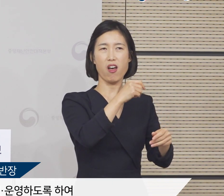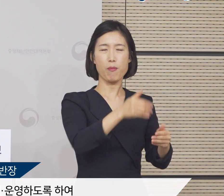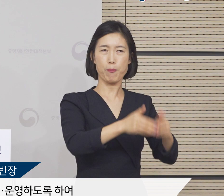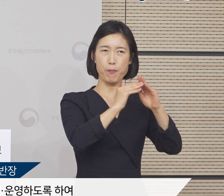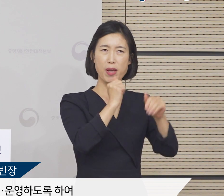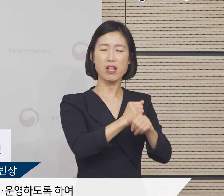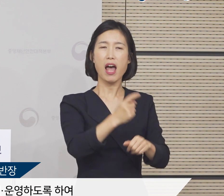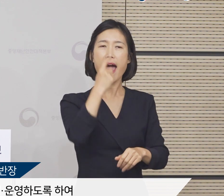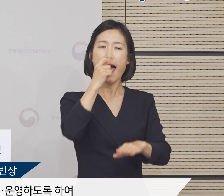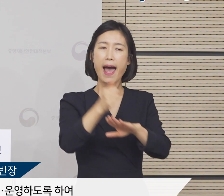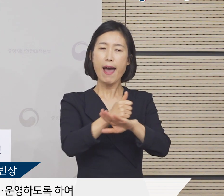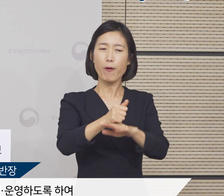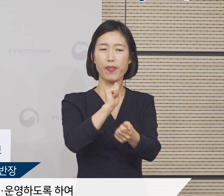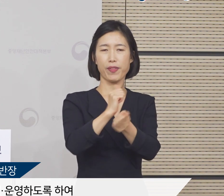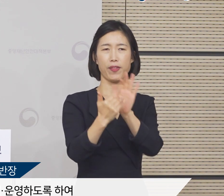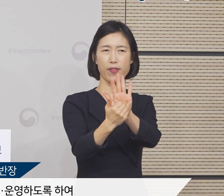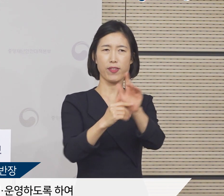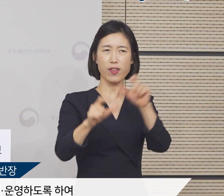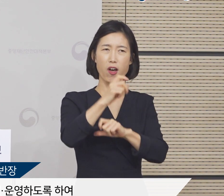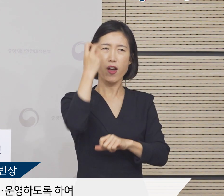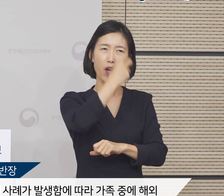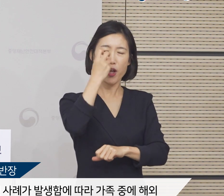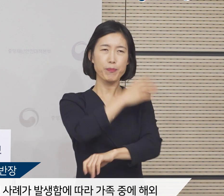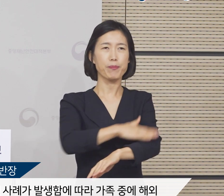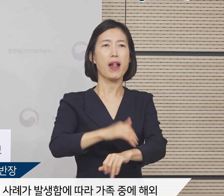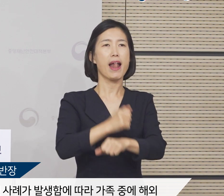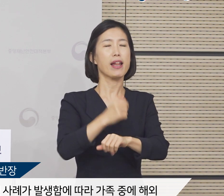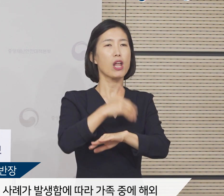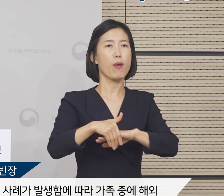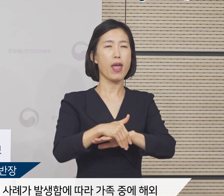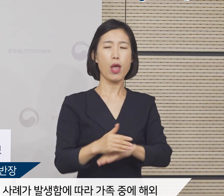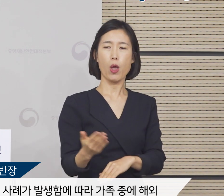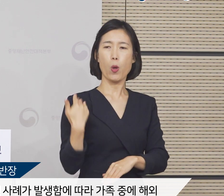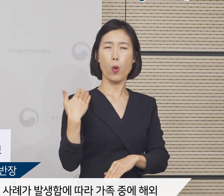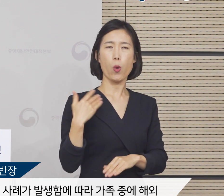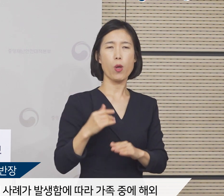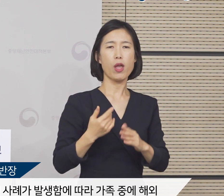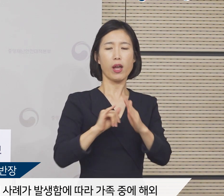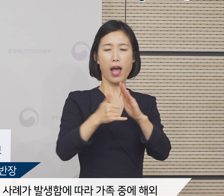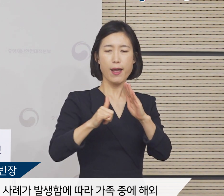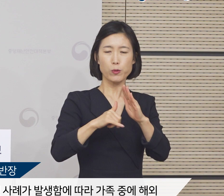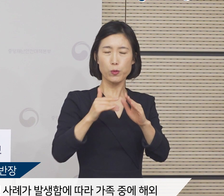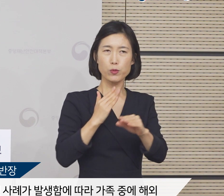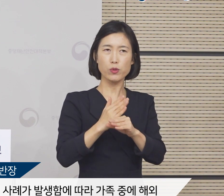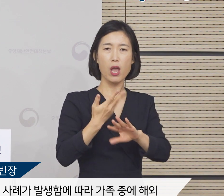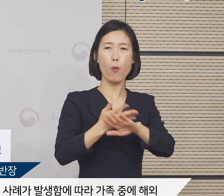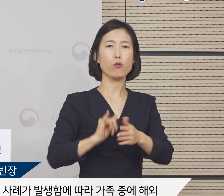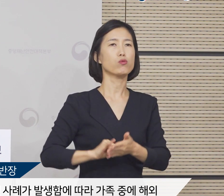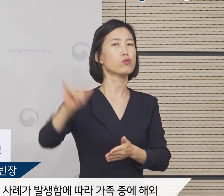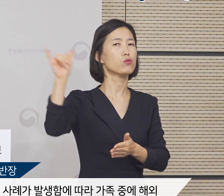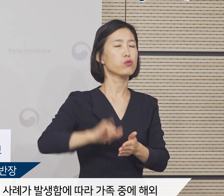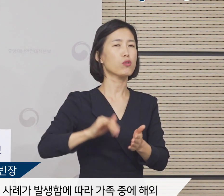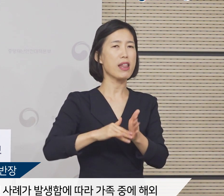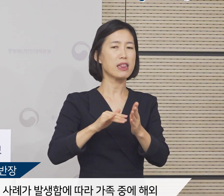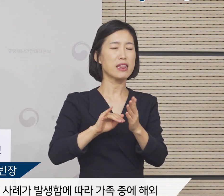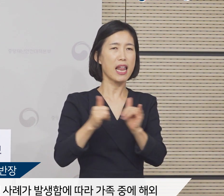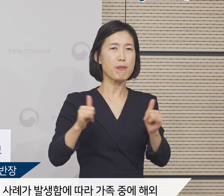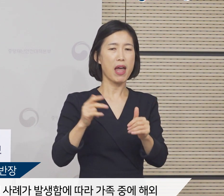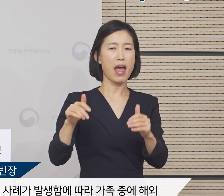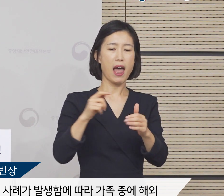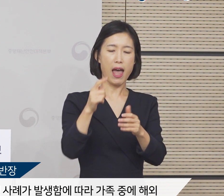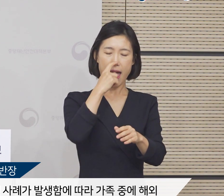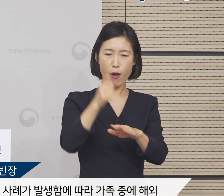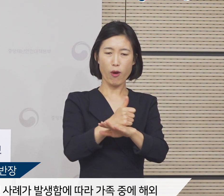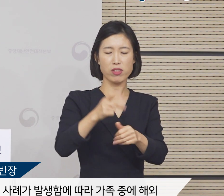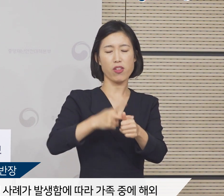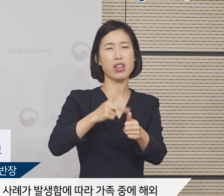방역을 한층 강화하겠습니다. 최근 가족 중 해외 방문력이 있는 강사 확진 사례가 발생함에 따라